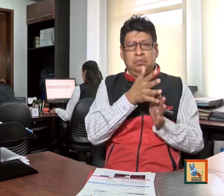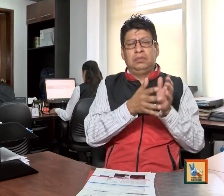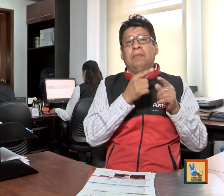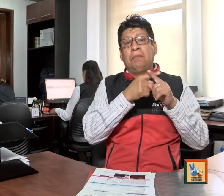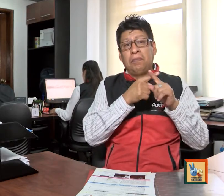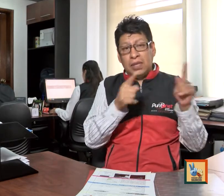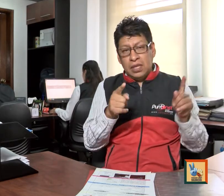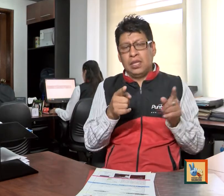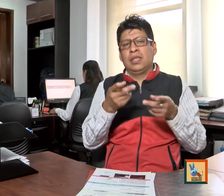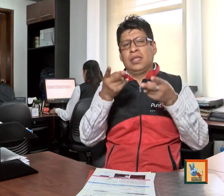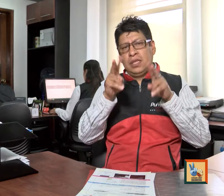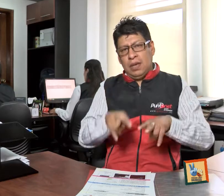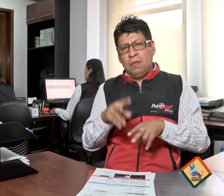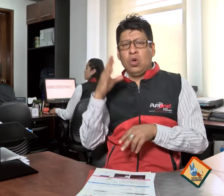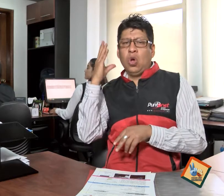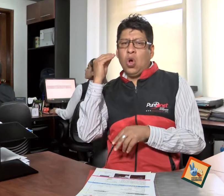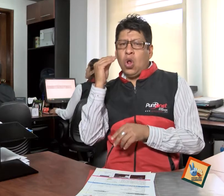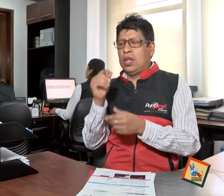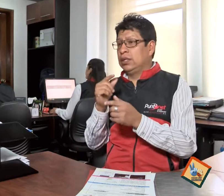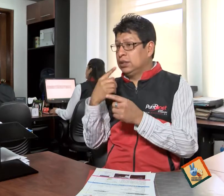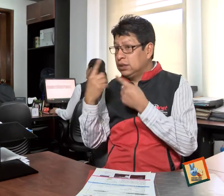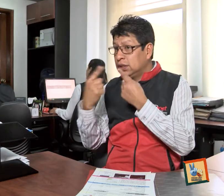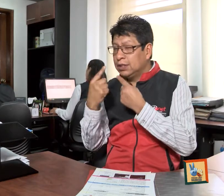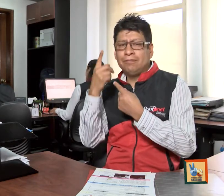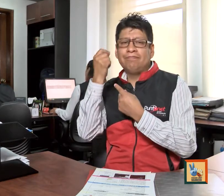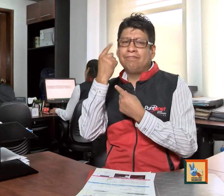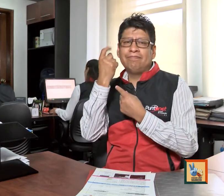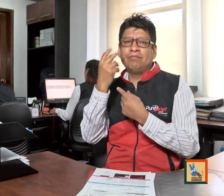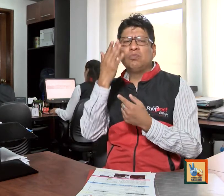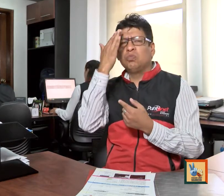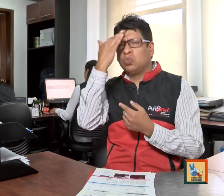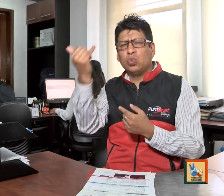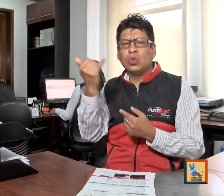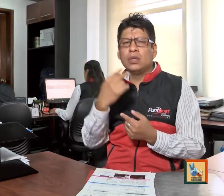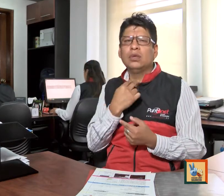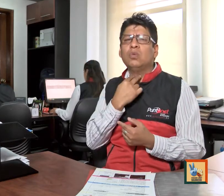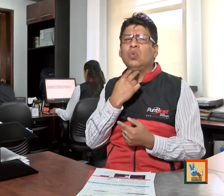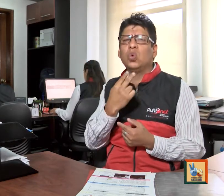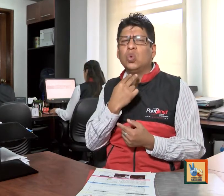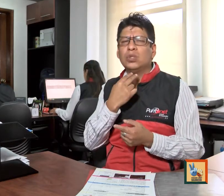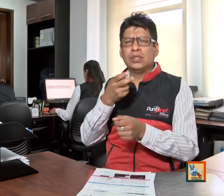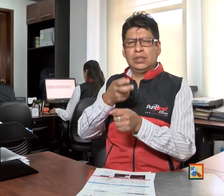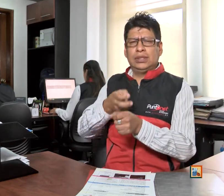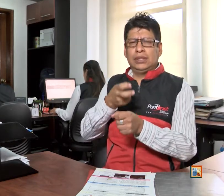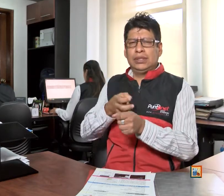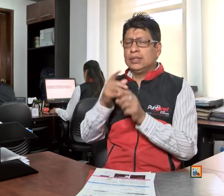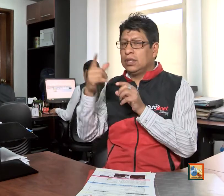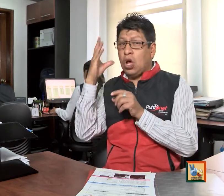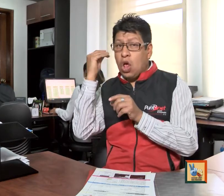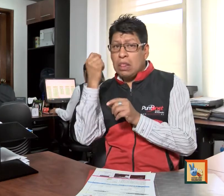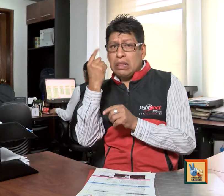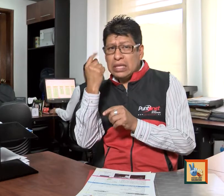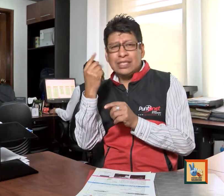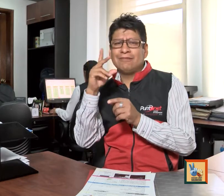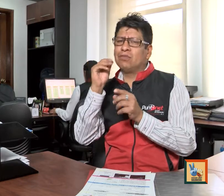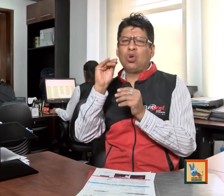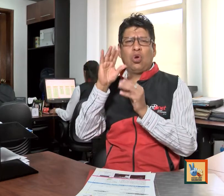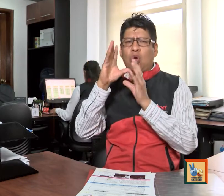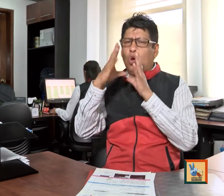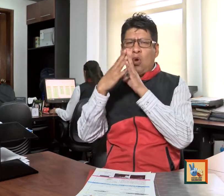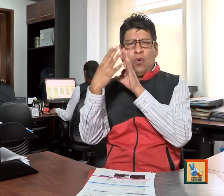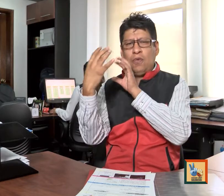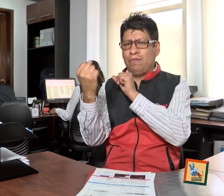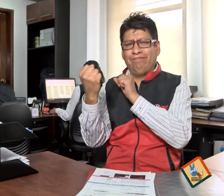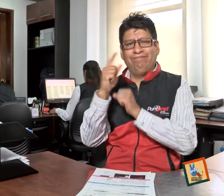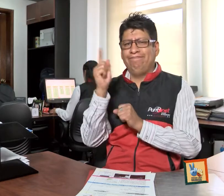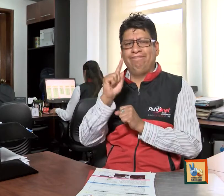nuestra cultura y bueno en el caso de los videntes es decir cuando nos relacionamos con personas que escuchan debemos entender